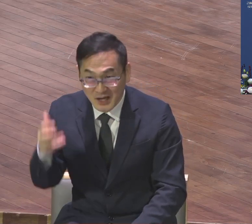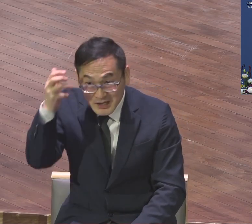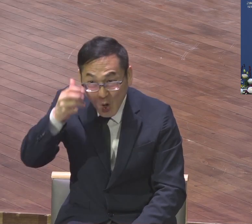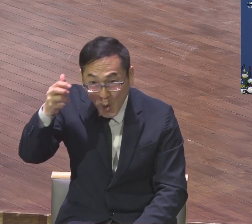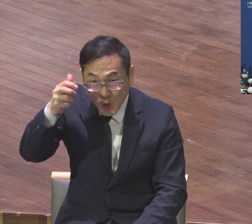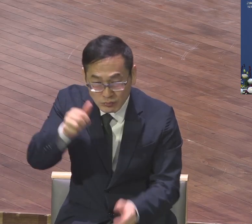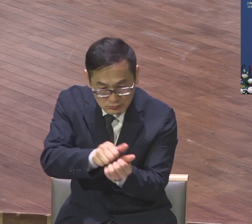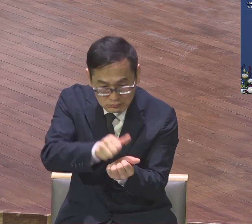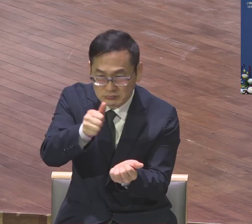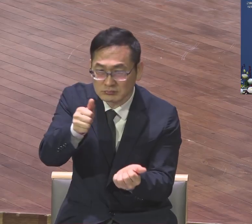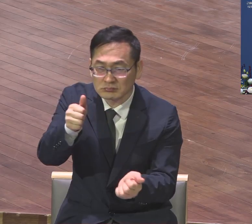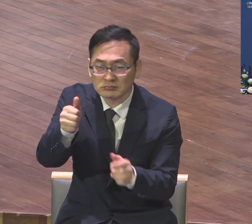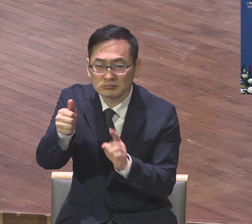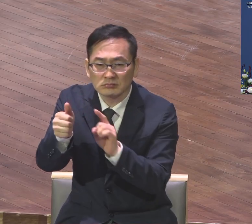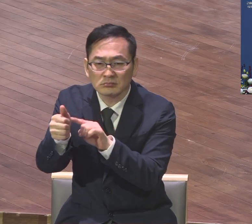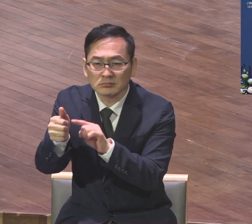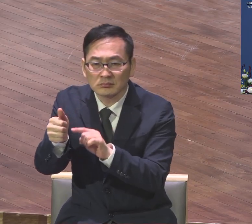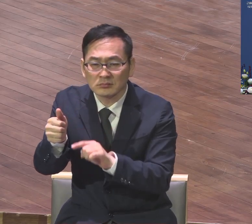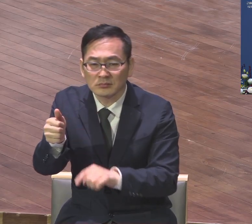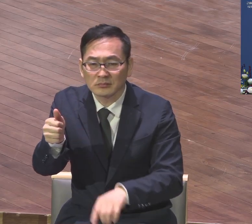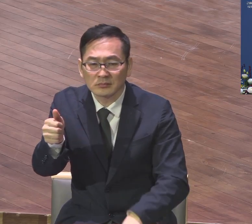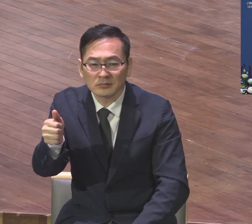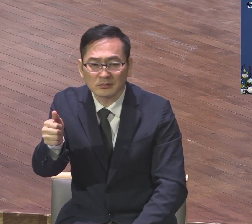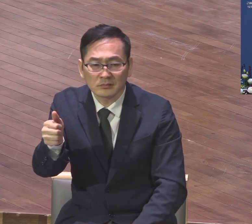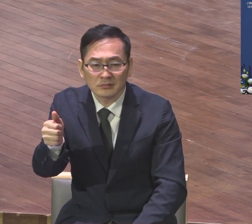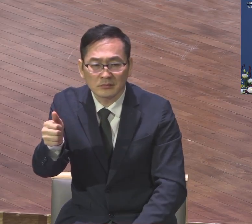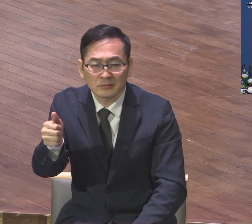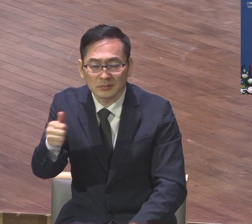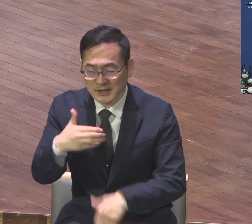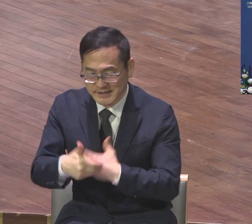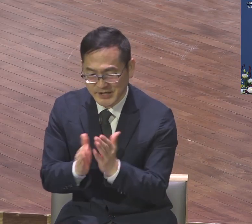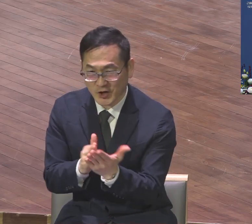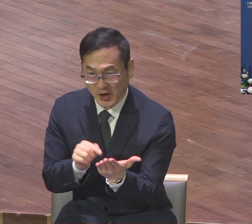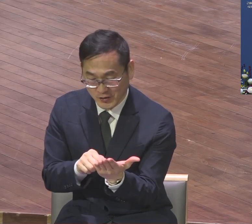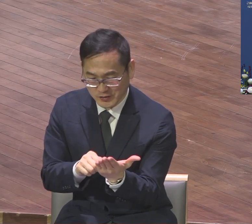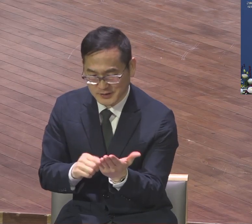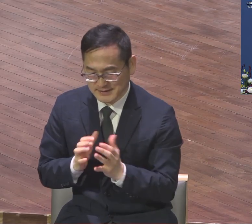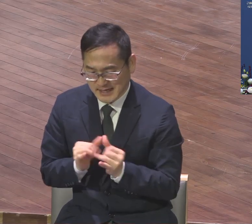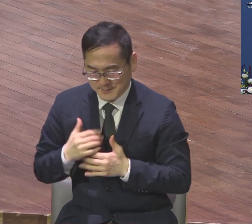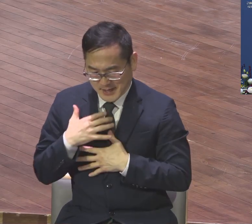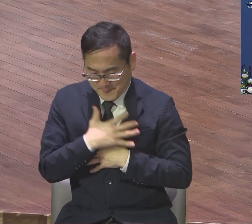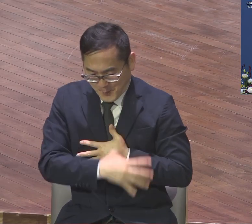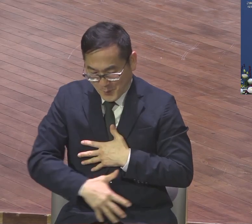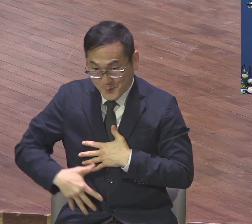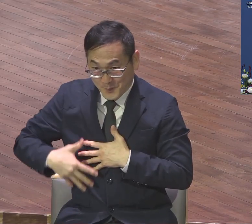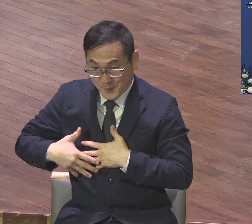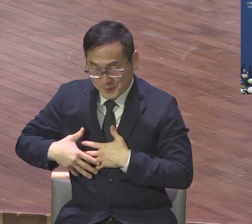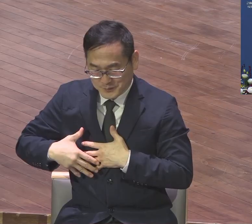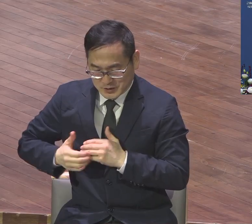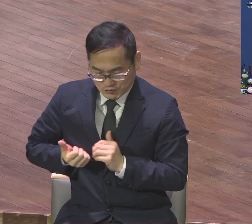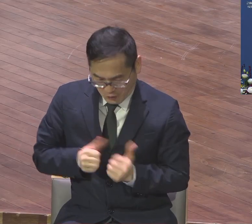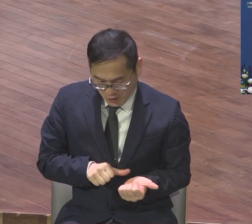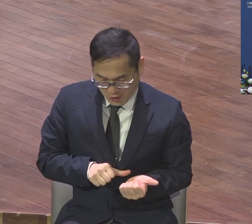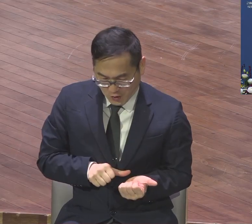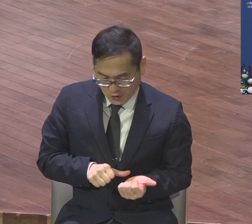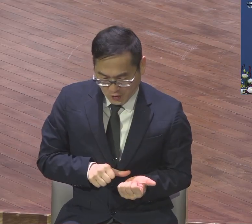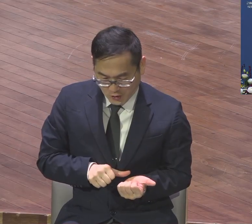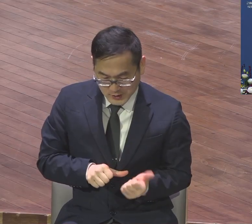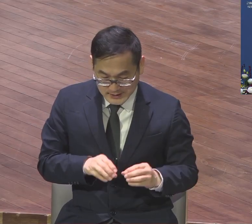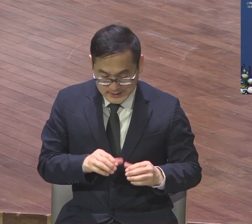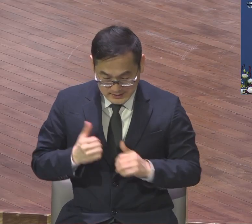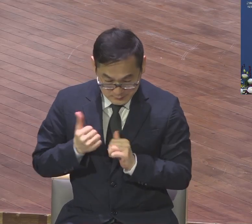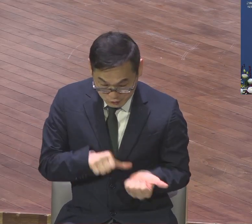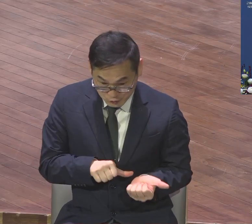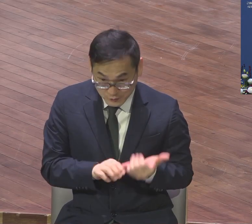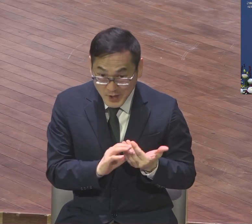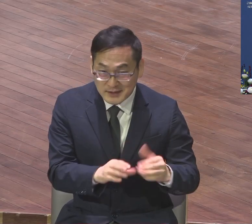없어요. 인간만 그래요. 성경은 인간의 육신의 죽음 이후에 육신은 흙으로 돌아가지만